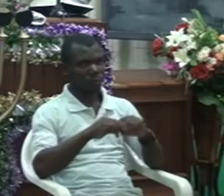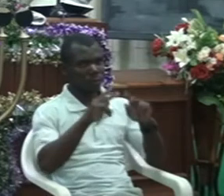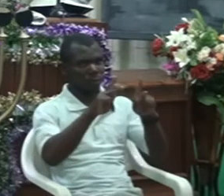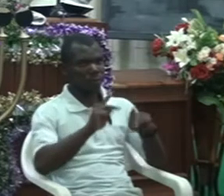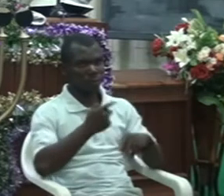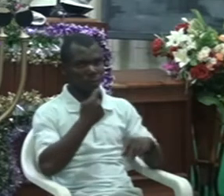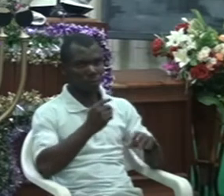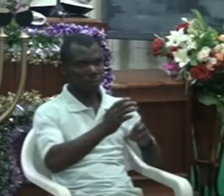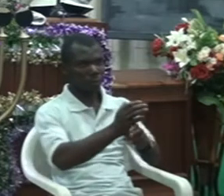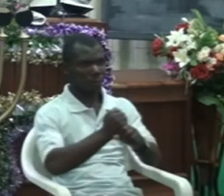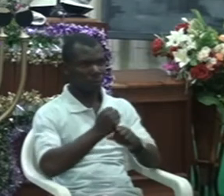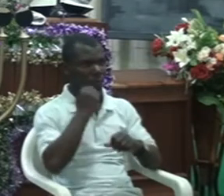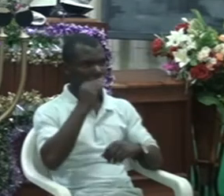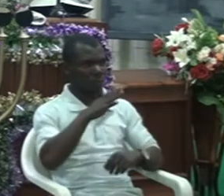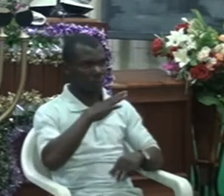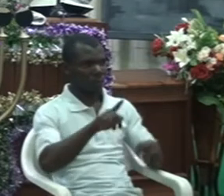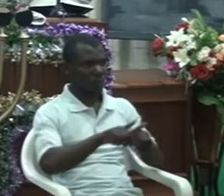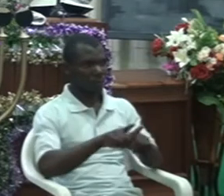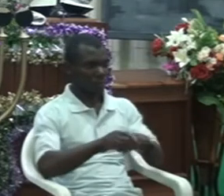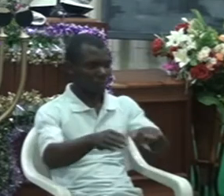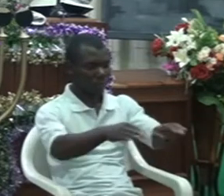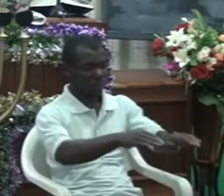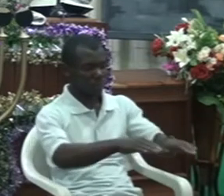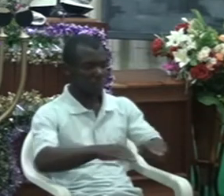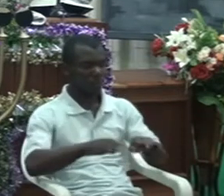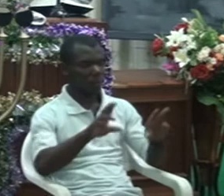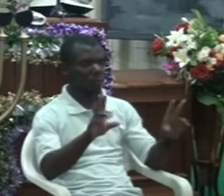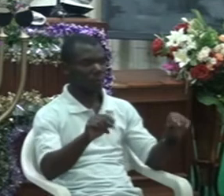anakamata mke saa kikoropu.